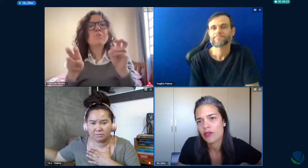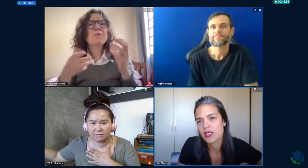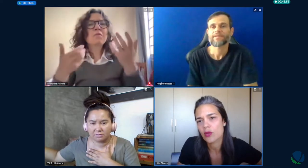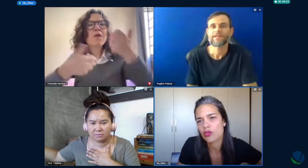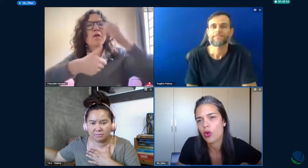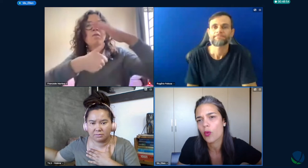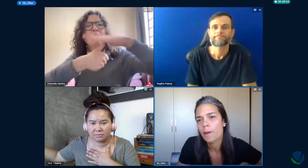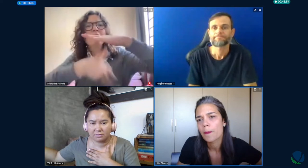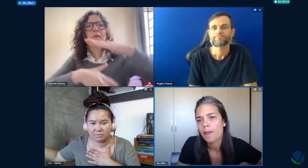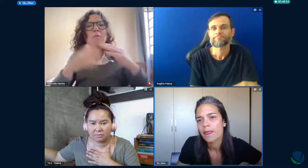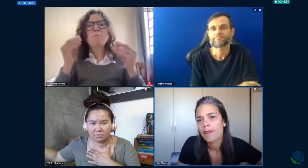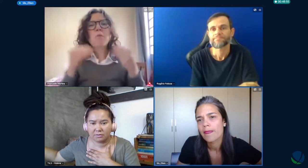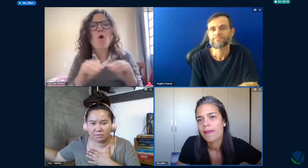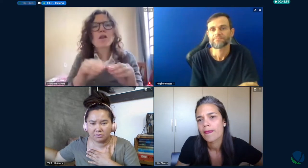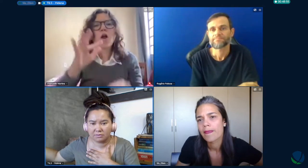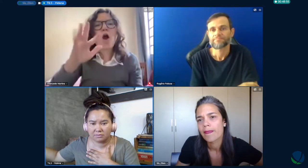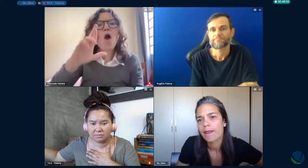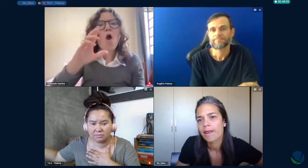que você usou?